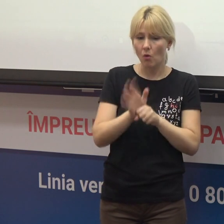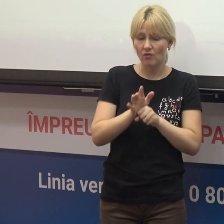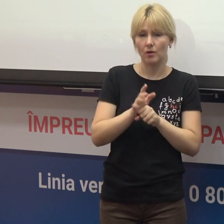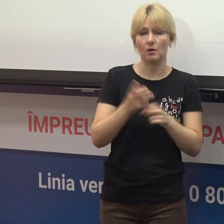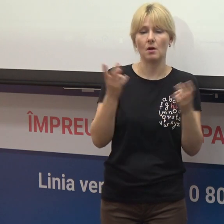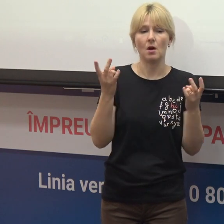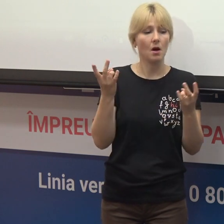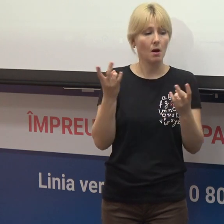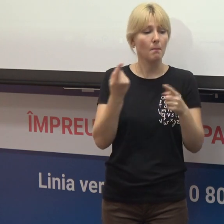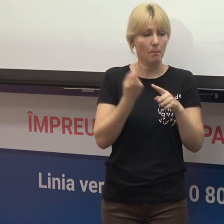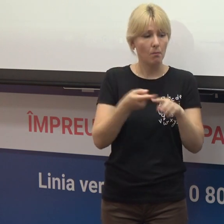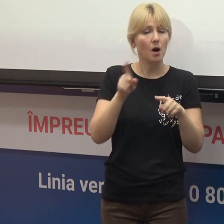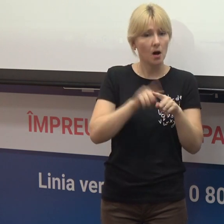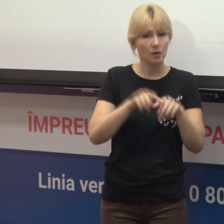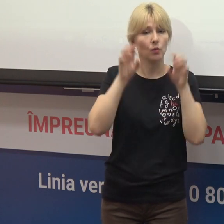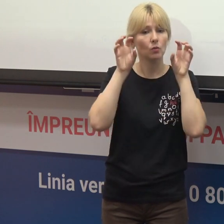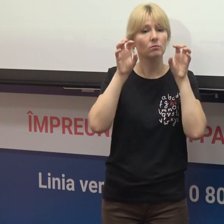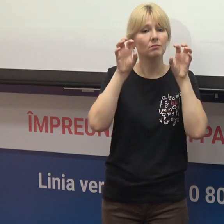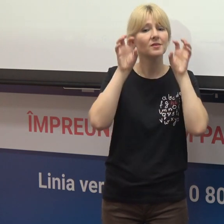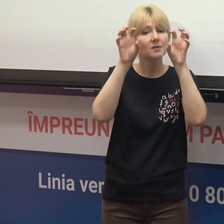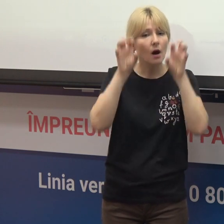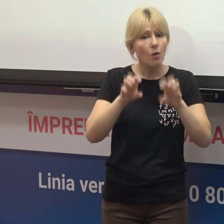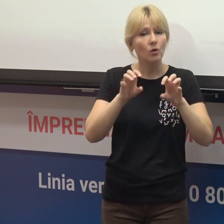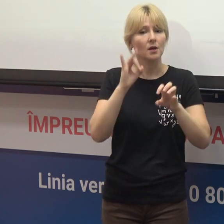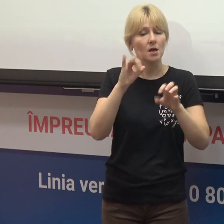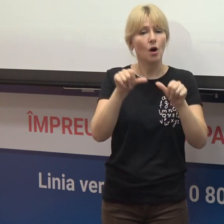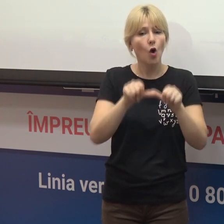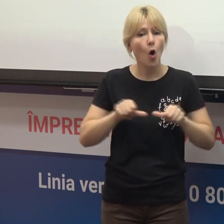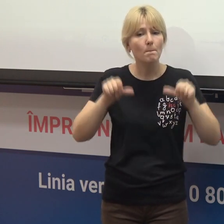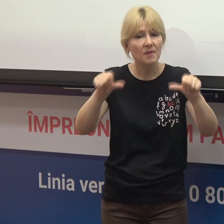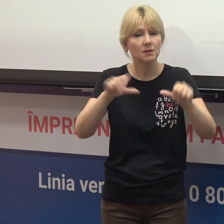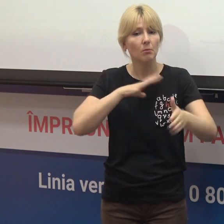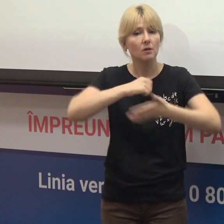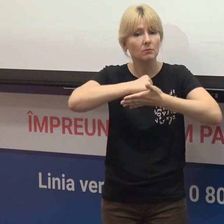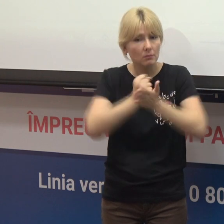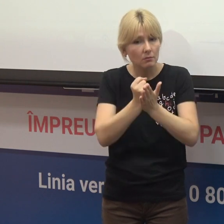prin hotărârea Comisiei au fost stabilite și anumite